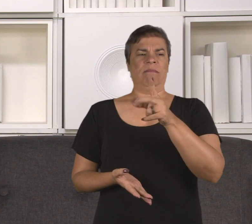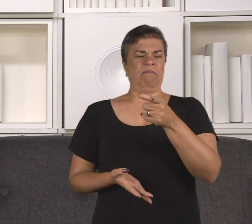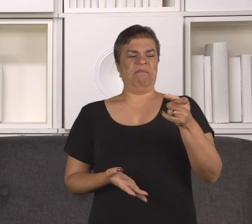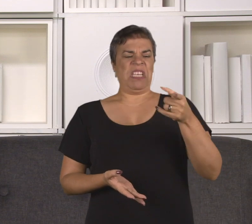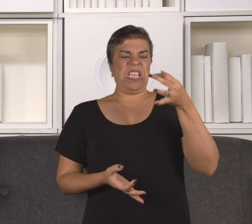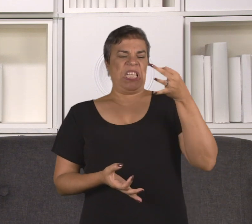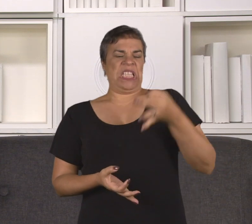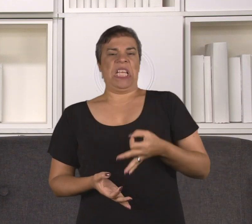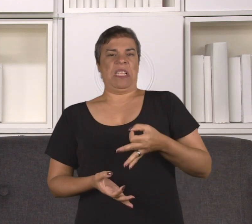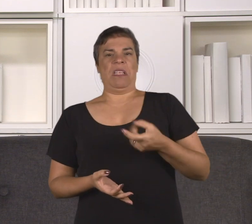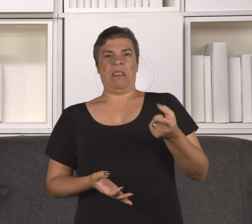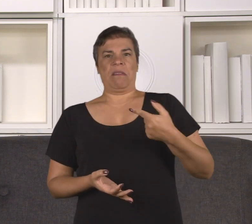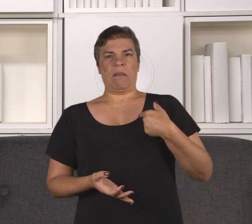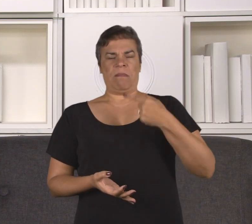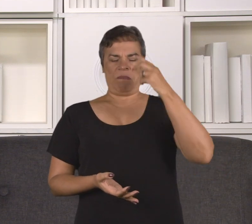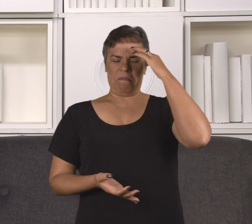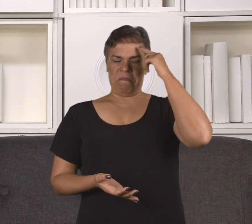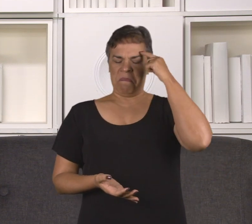de certezas,